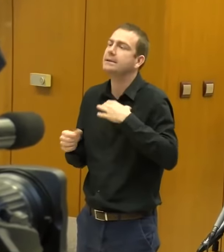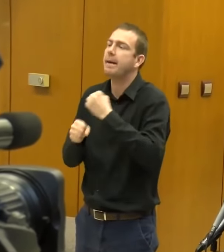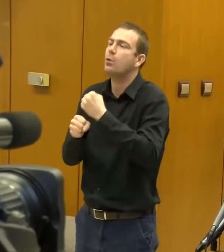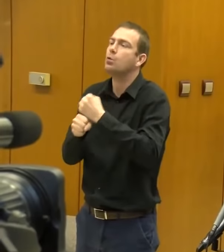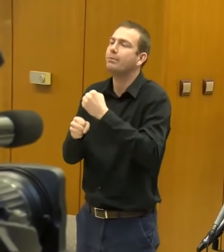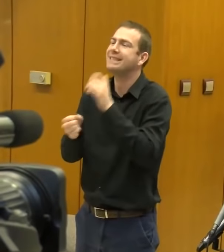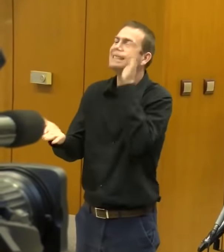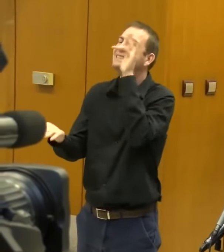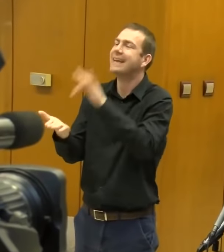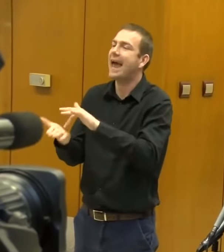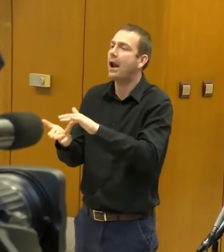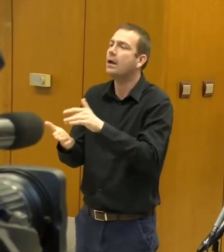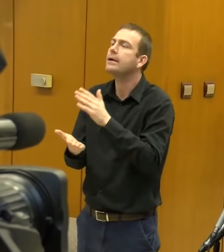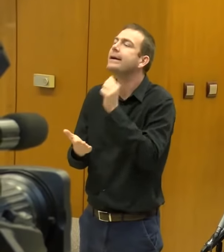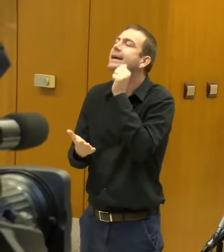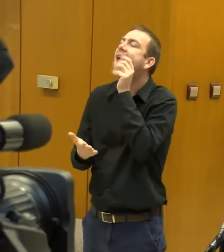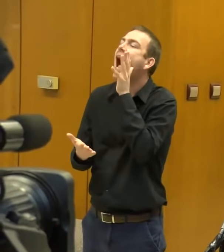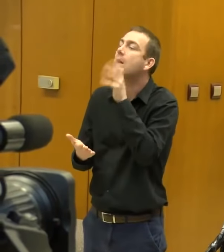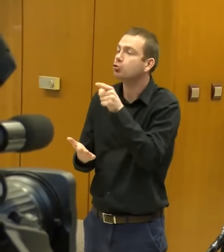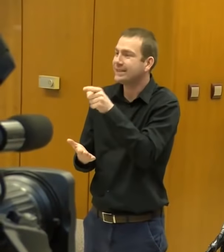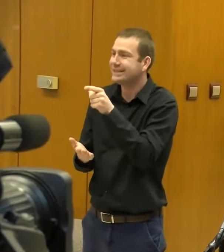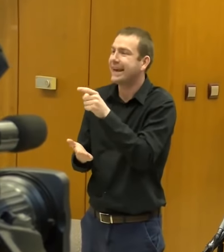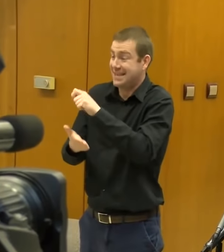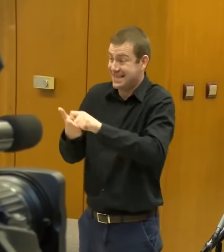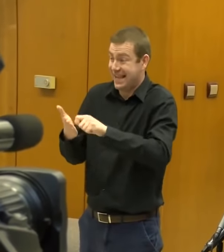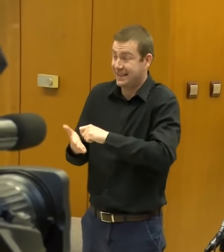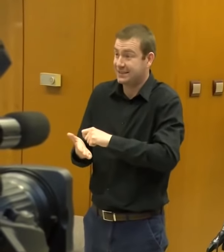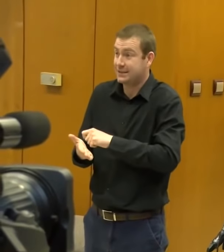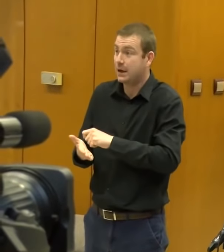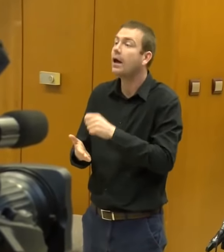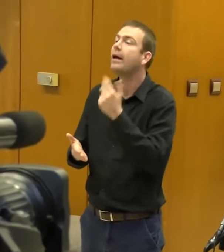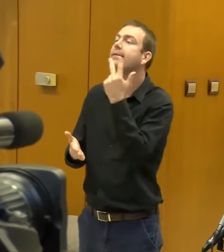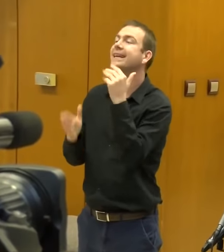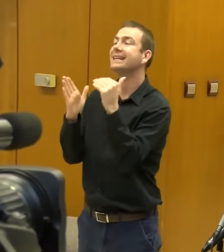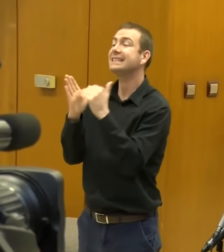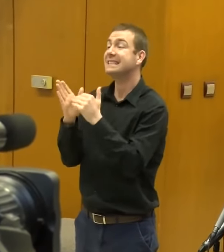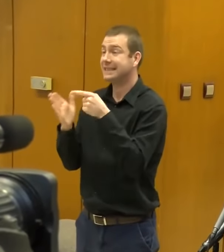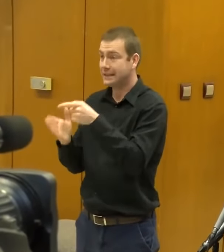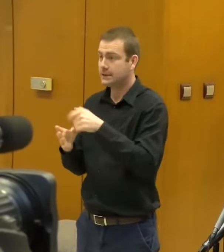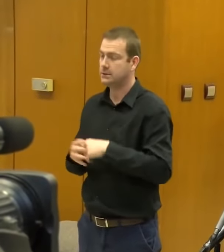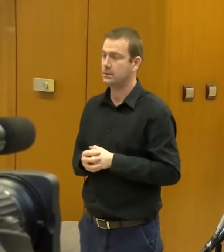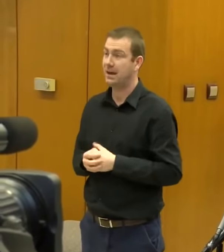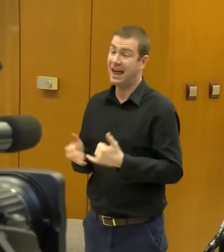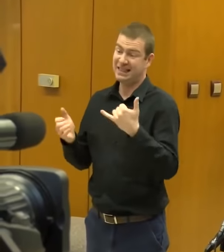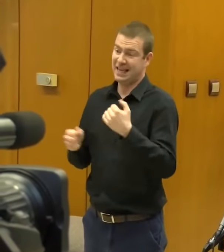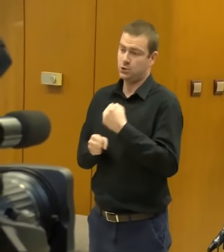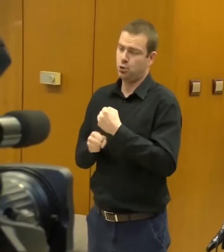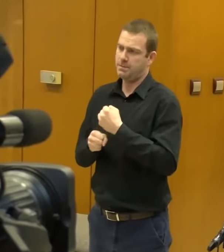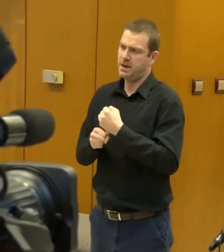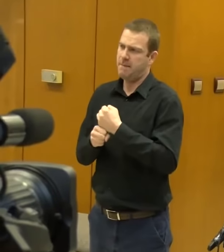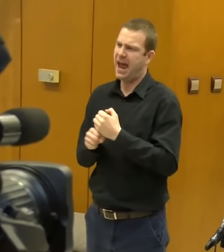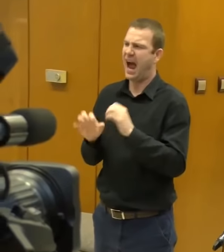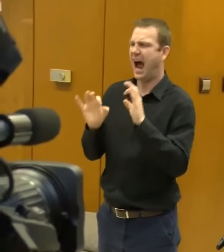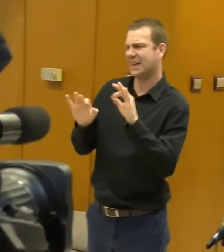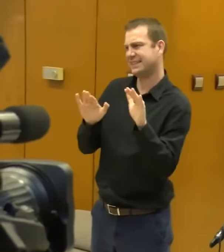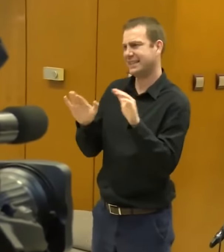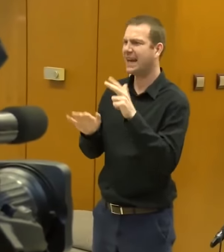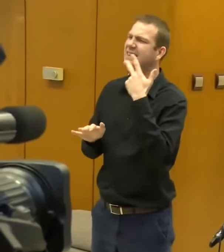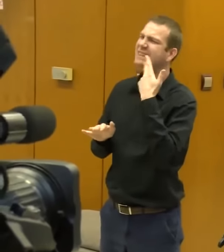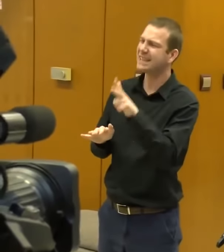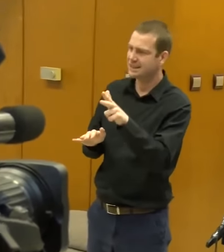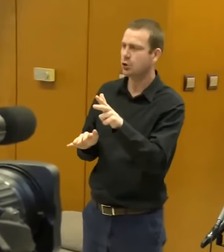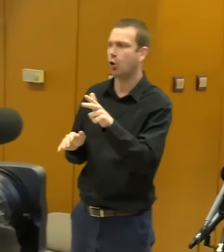To je cieľ, ku ktorému sa chceme dostať. Urobíme všetko preto, aby sme tam boli čím skôr. Vieme, že dnes sme na 300 v priemere a 3000, keď